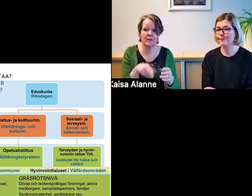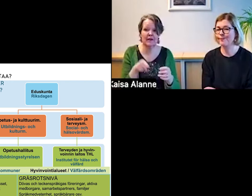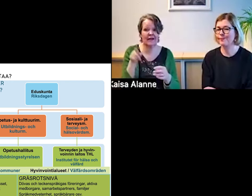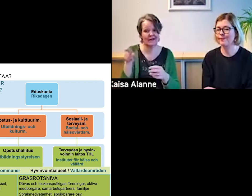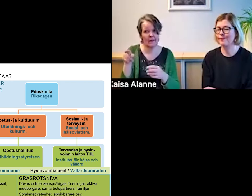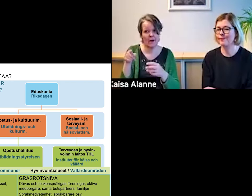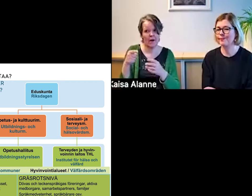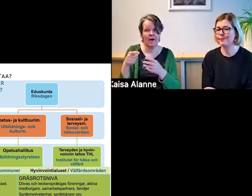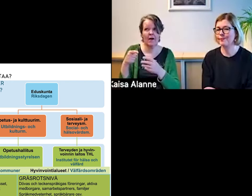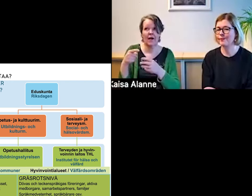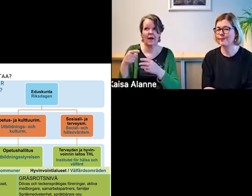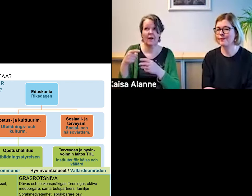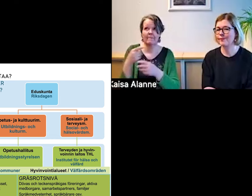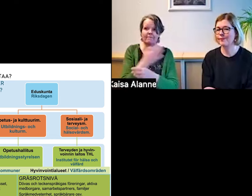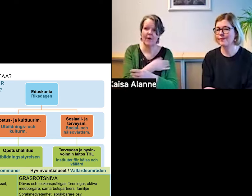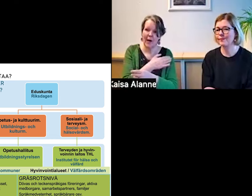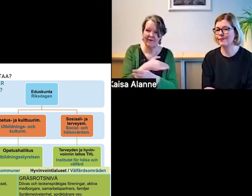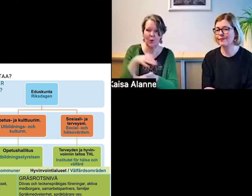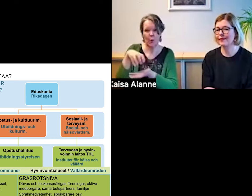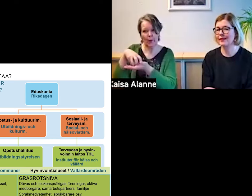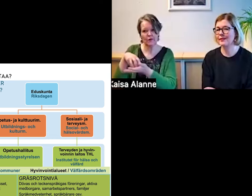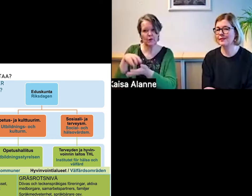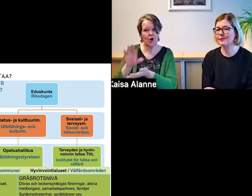olisi riittävästi niitä viittovia ihmisiä.